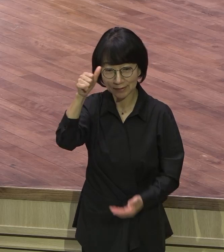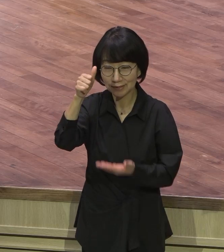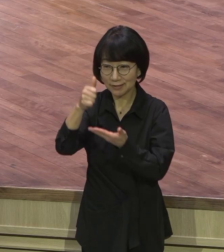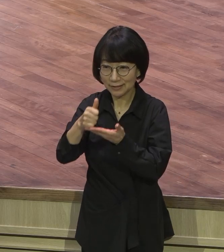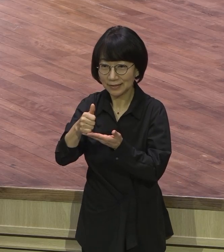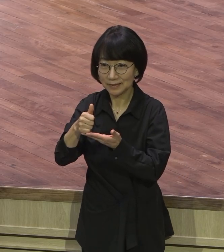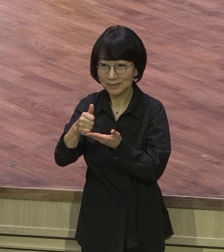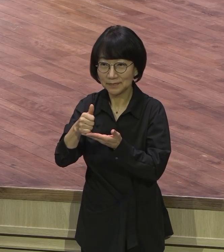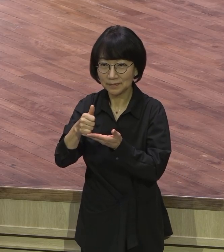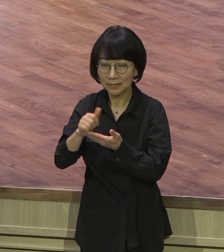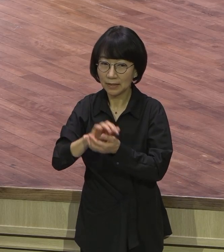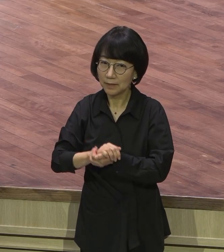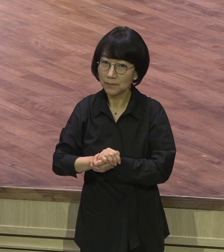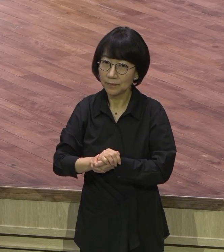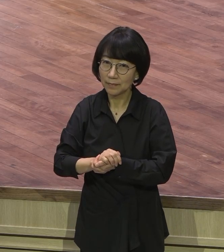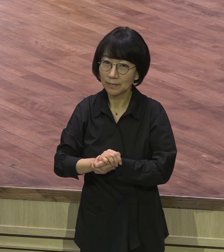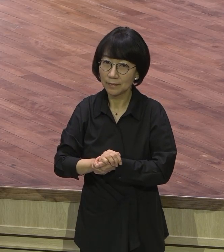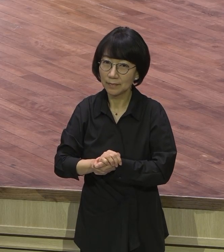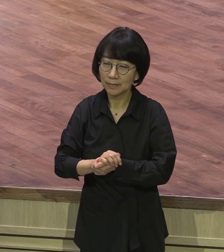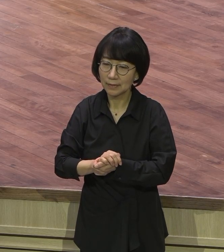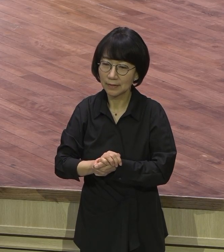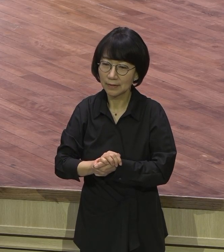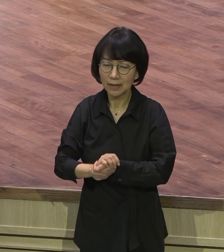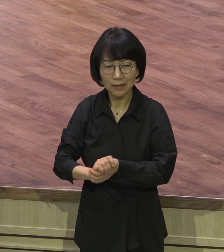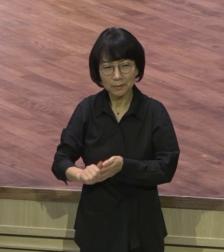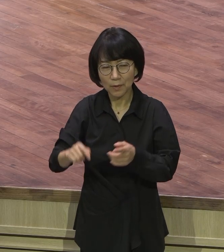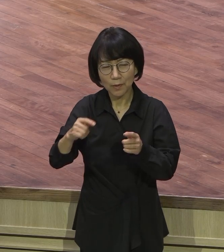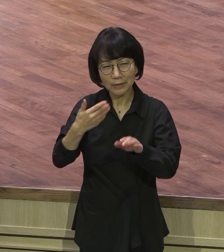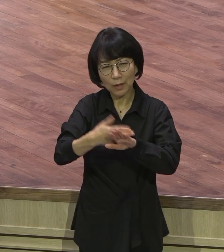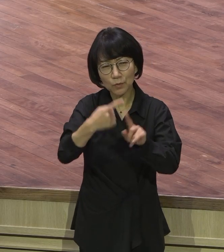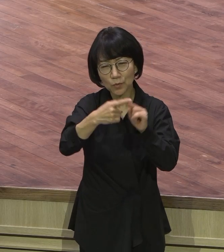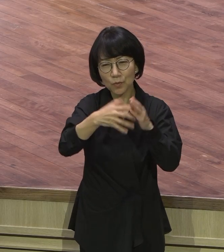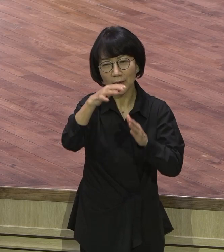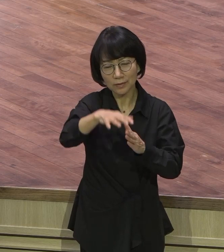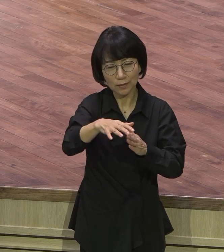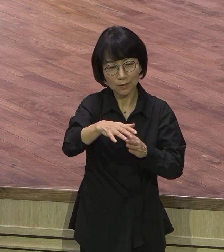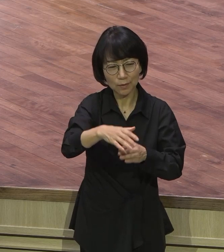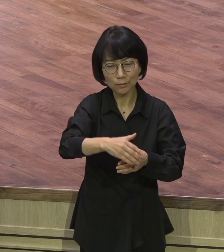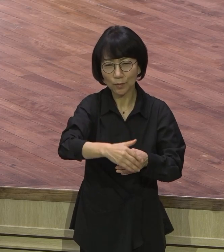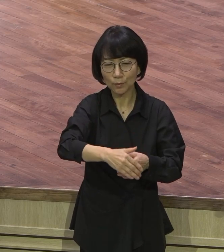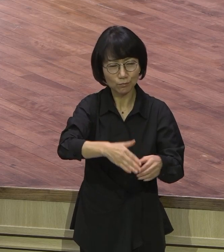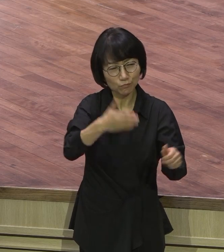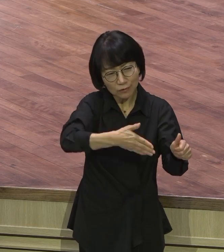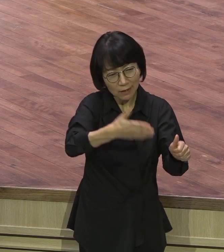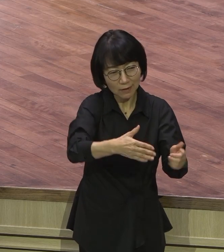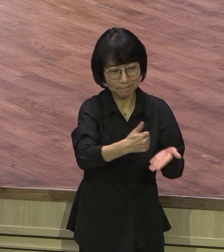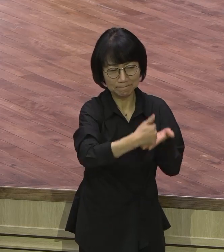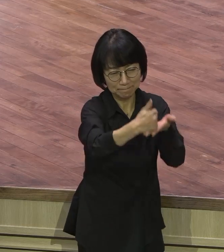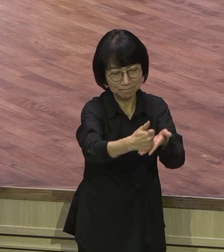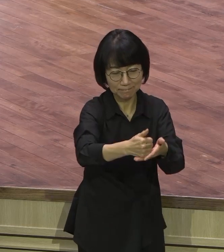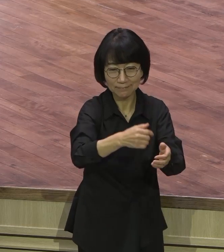교회들 많이 간정을 좀 부탁해서 할 수 없이 몇 번씩 갔잖아요 며칠 전에 만났어요